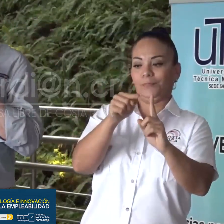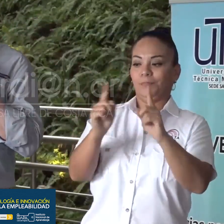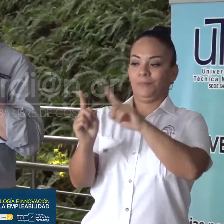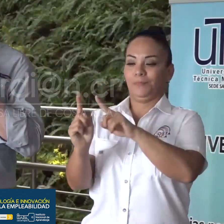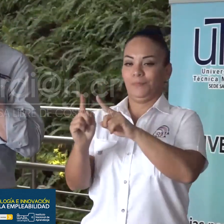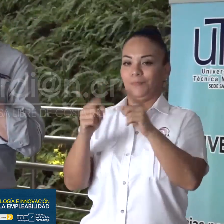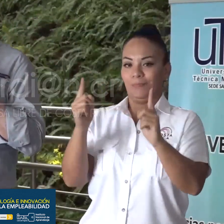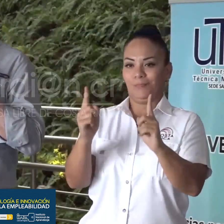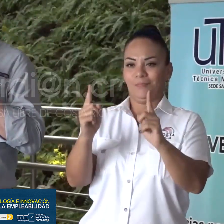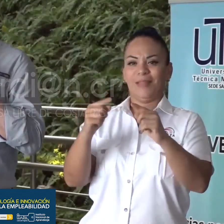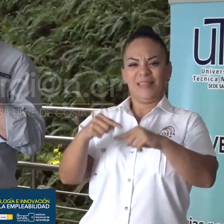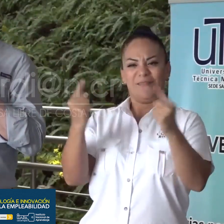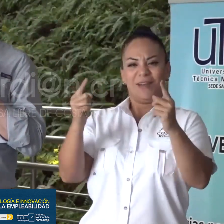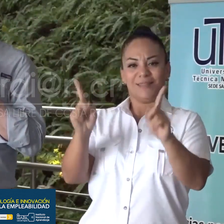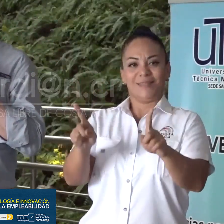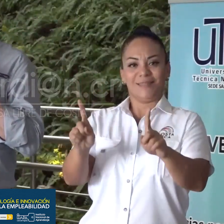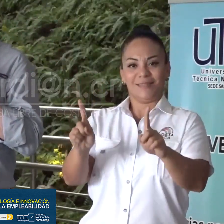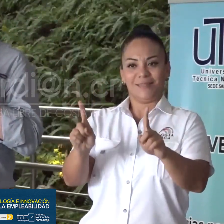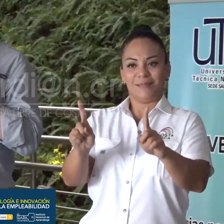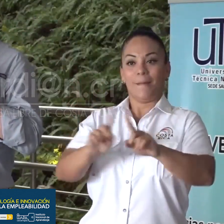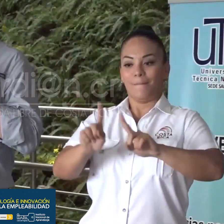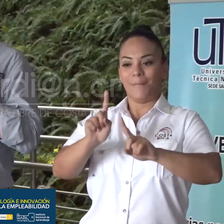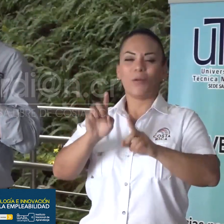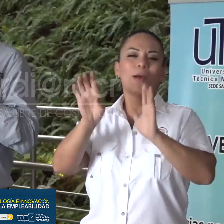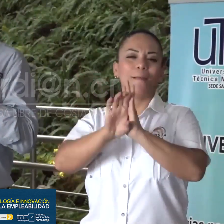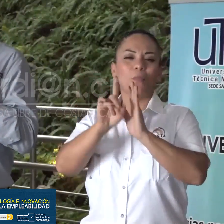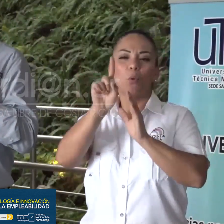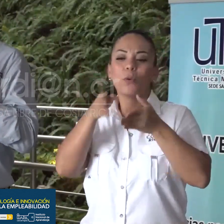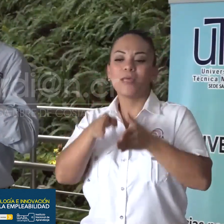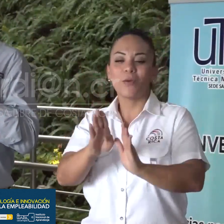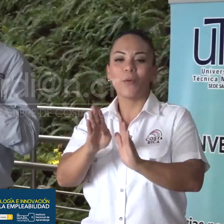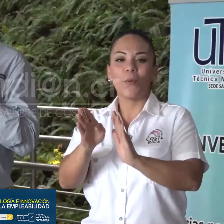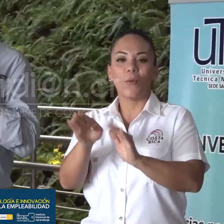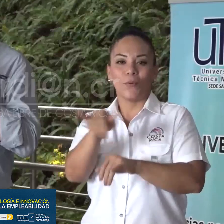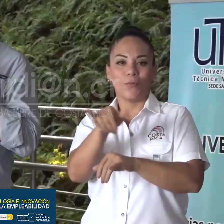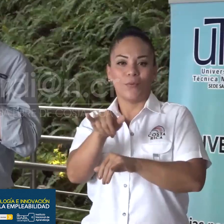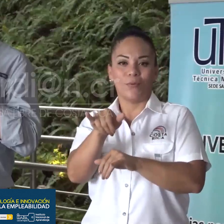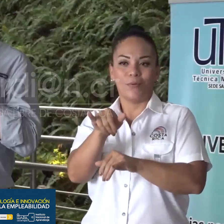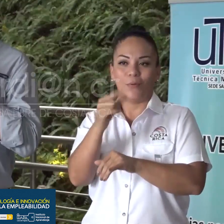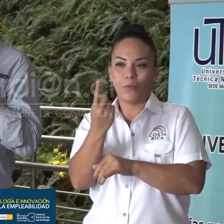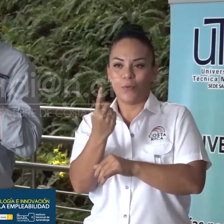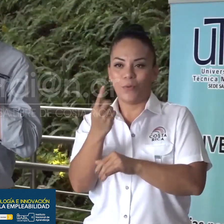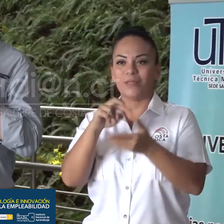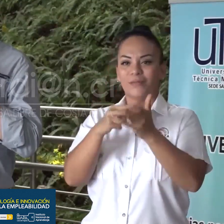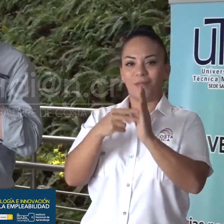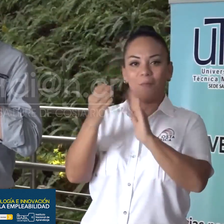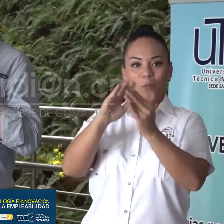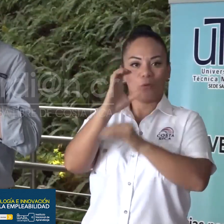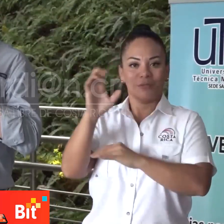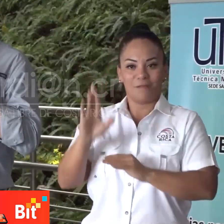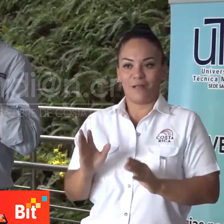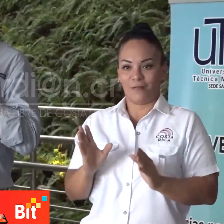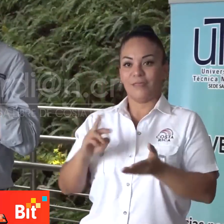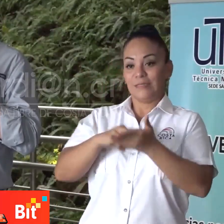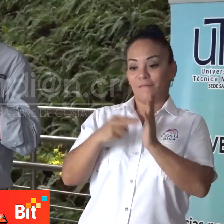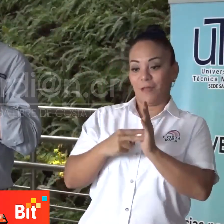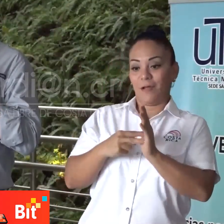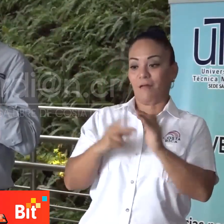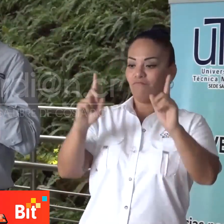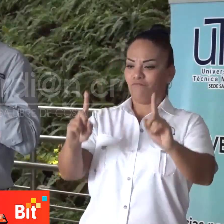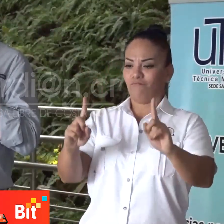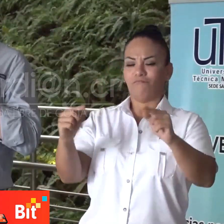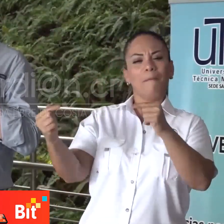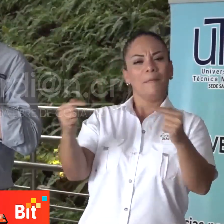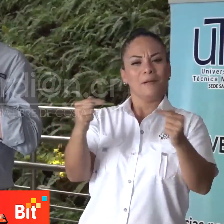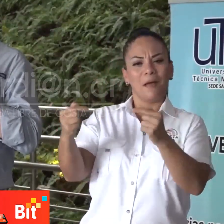son naturales, pero tienen un hijo en común, que es el pueblo de Costa Rica. Está bien que la pareja pelee,